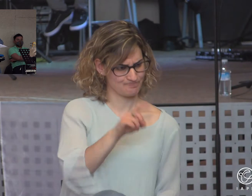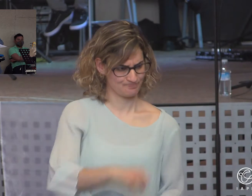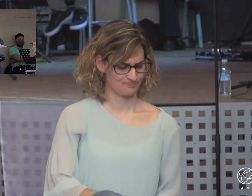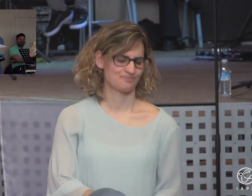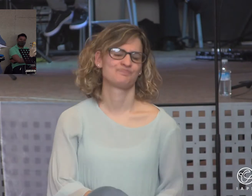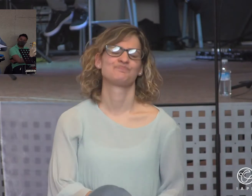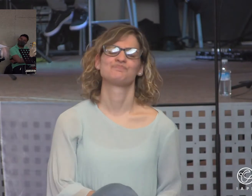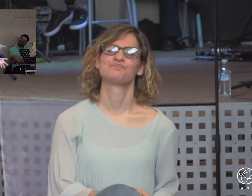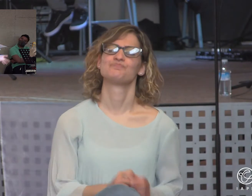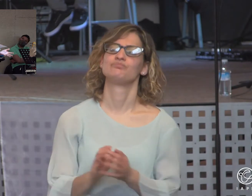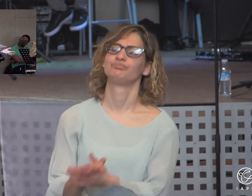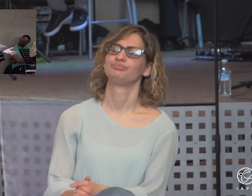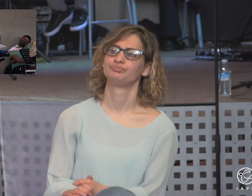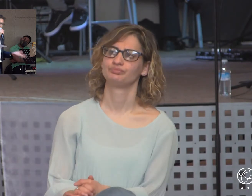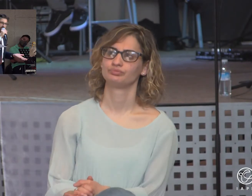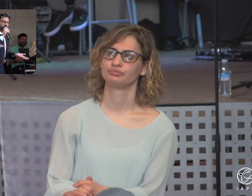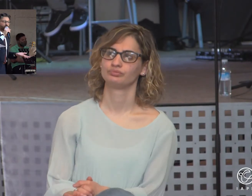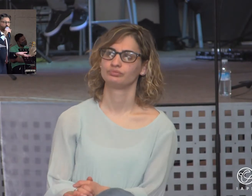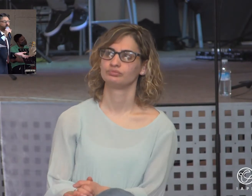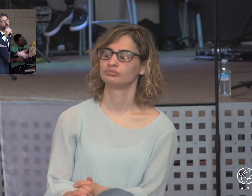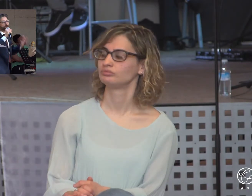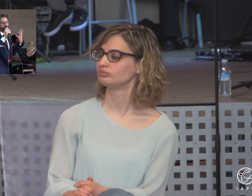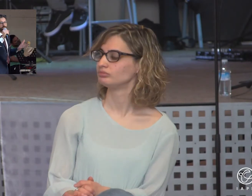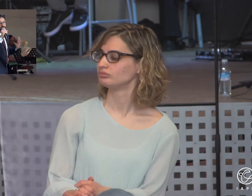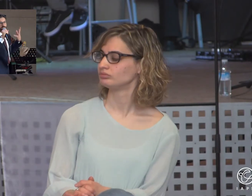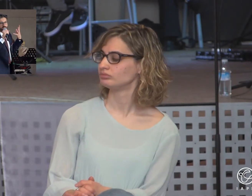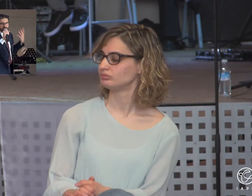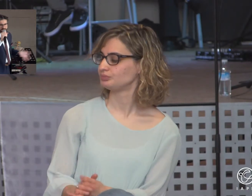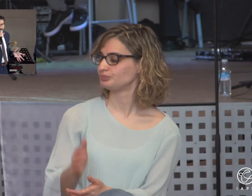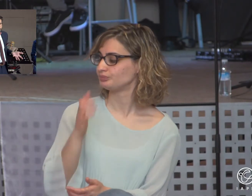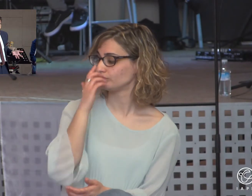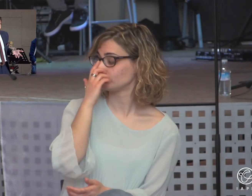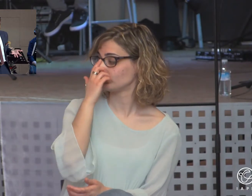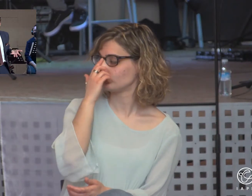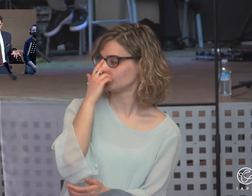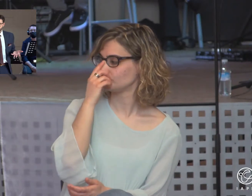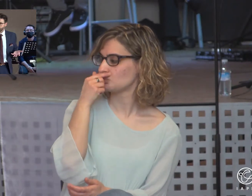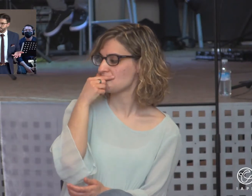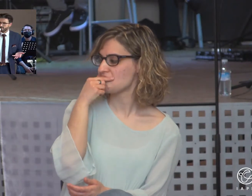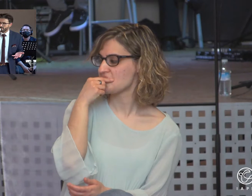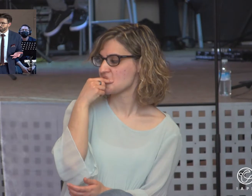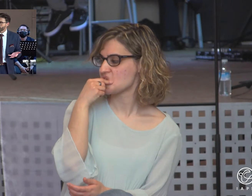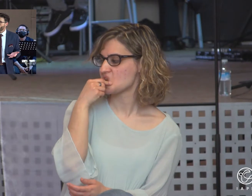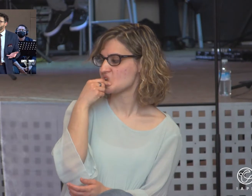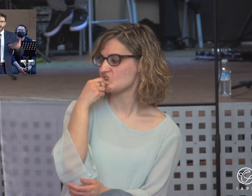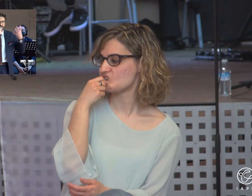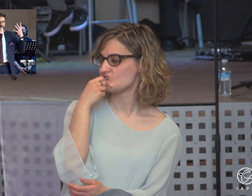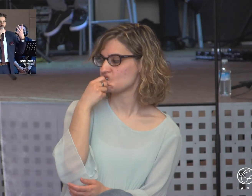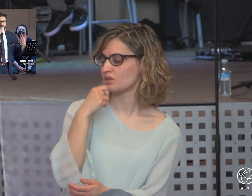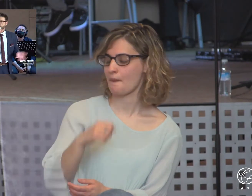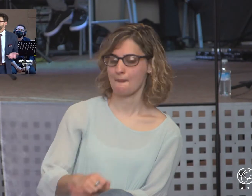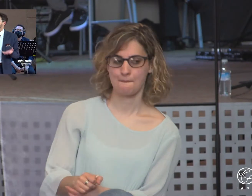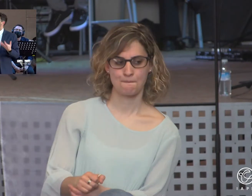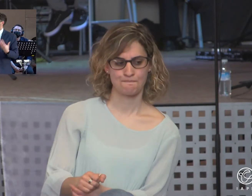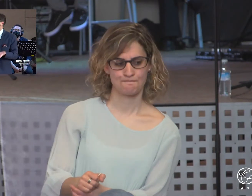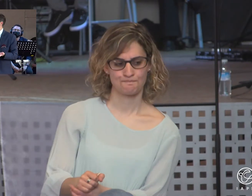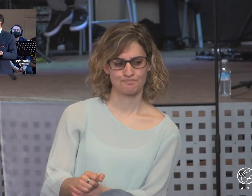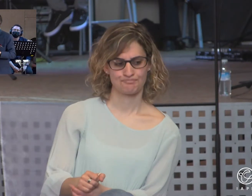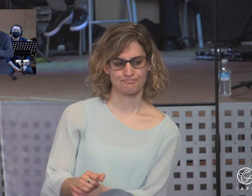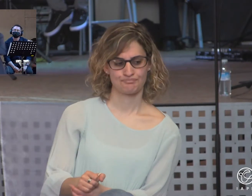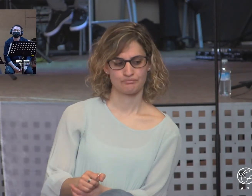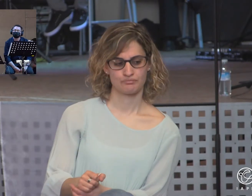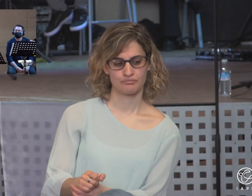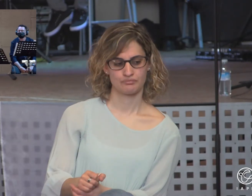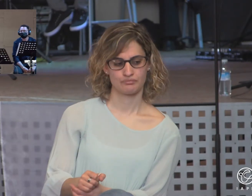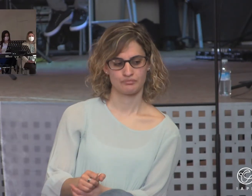Muy bien. Jesús, como buen judío que era, va a la celebración cada